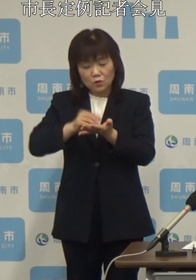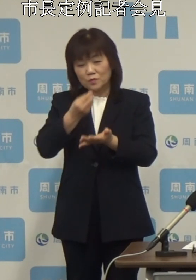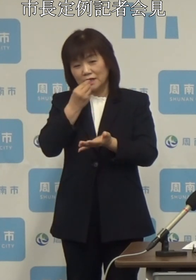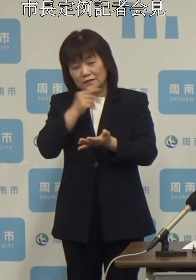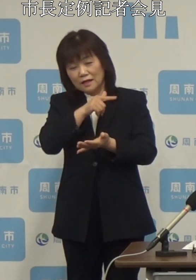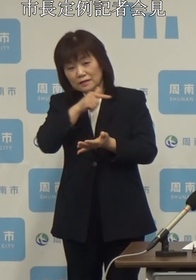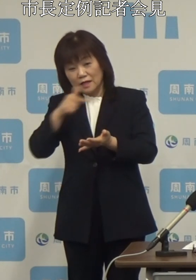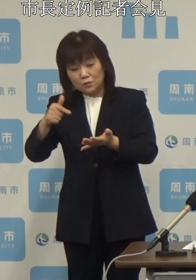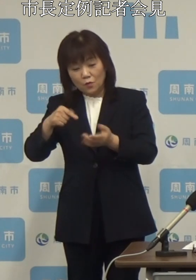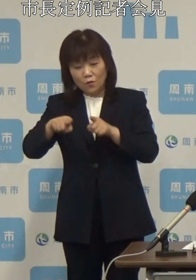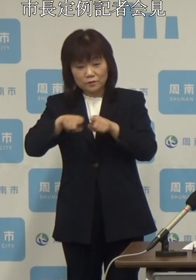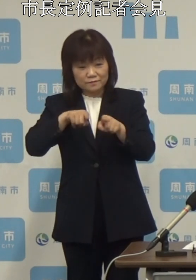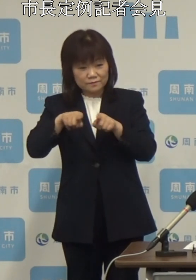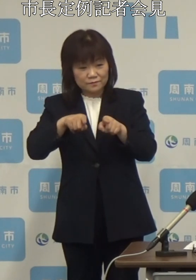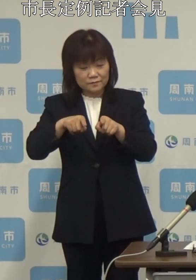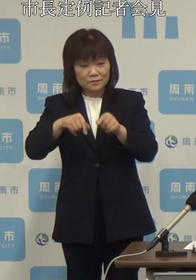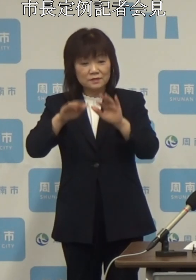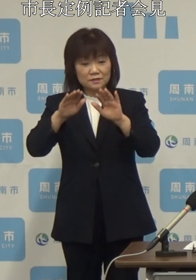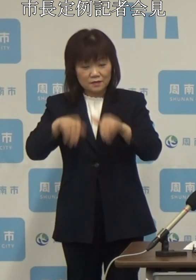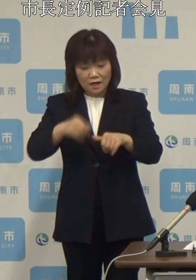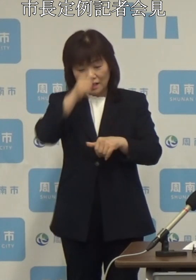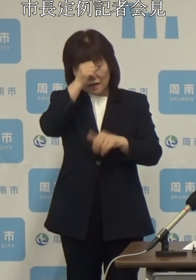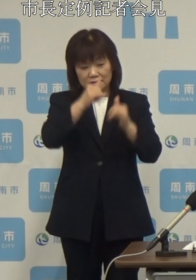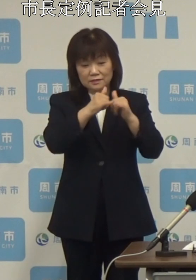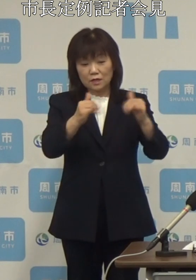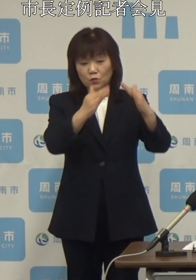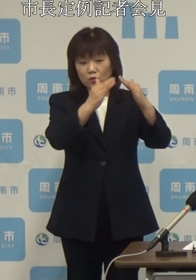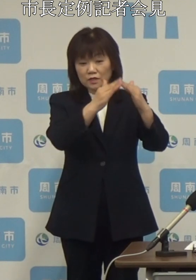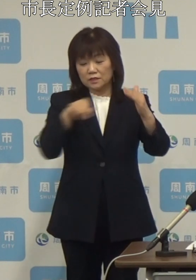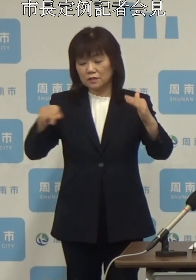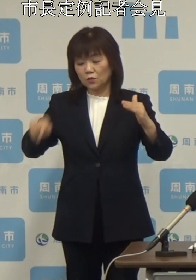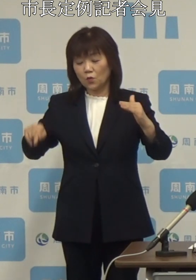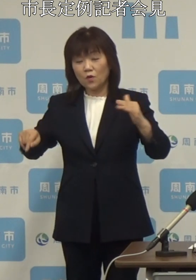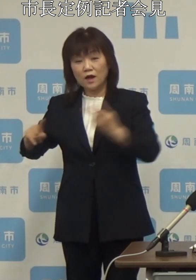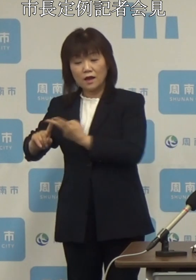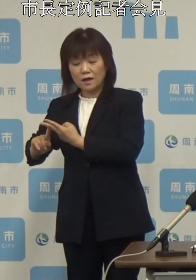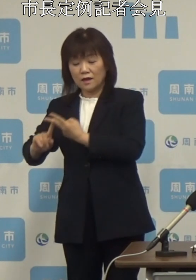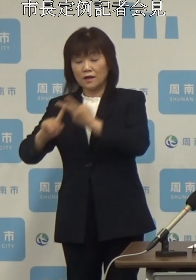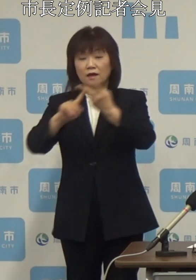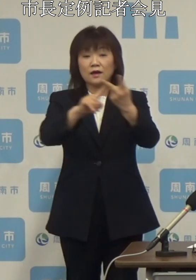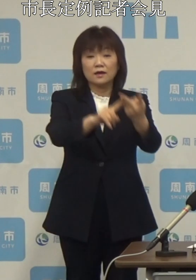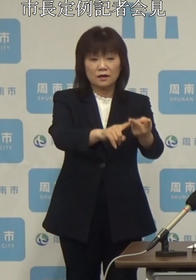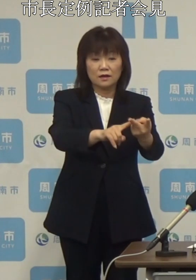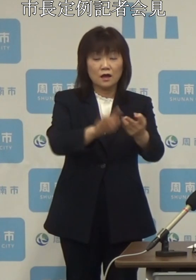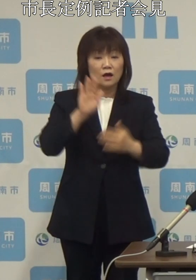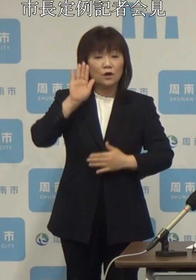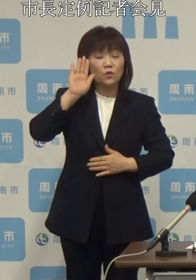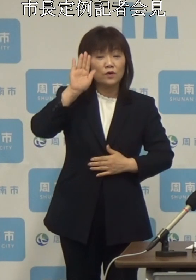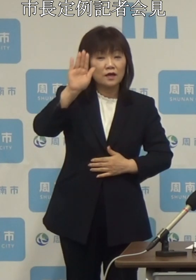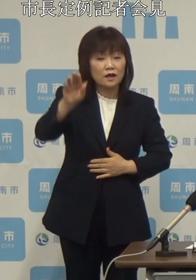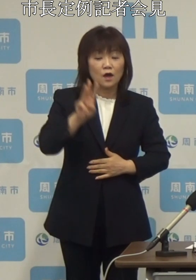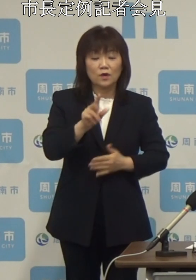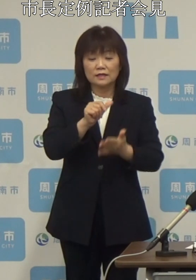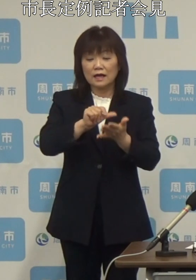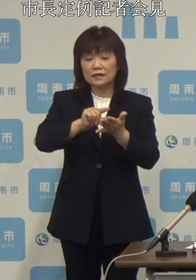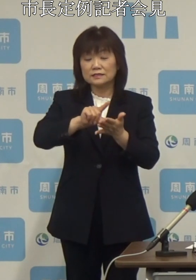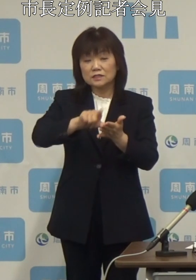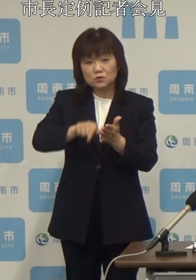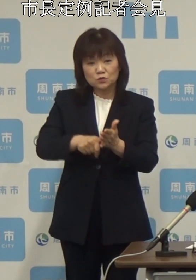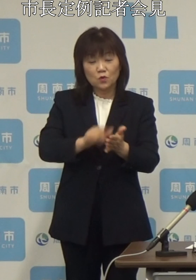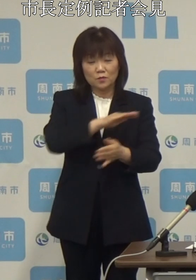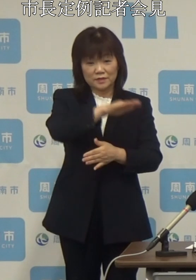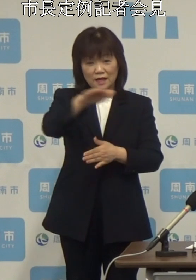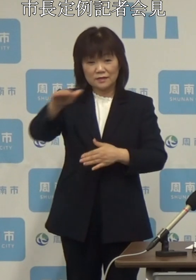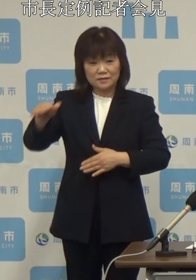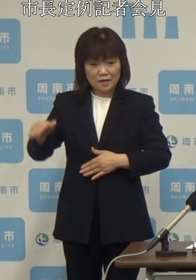後郵送で患者さんのご自宅へ届けられます。今後和田地区の皆様